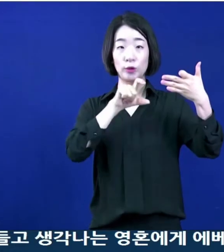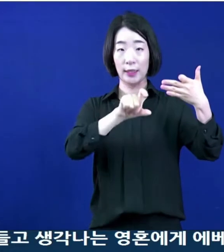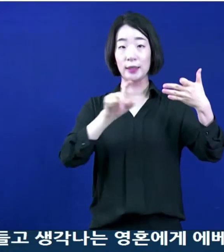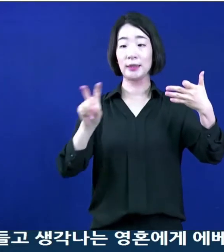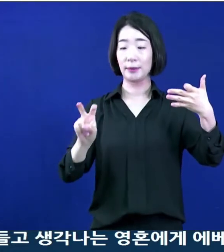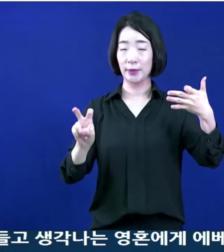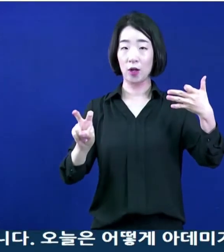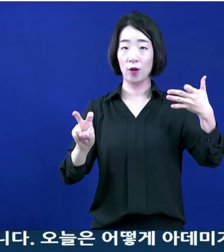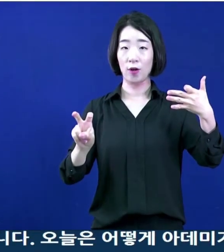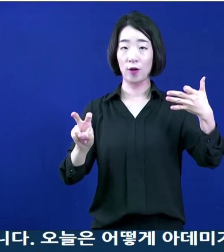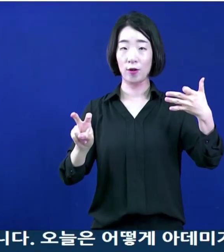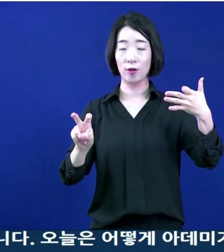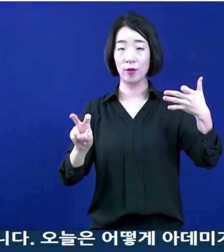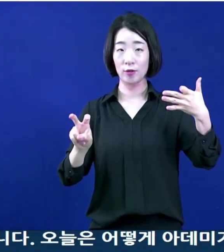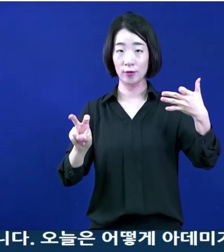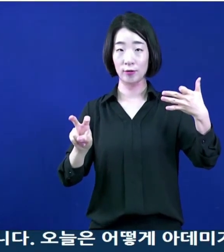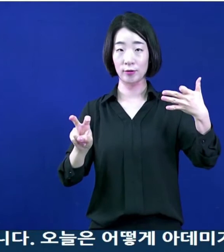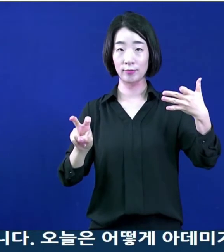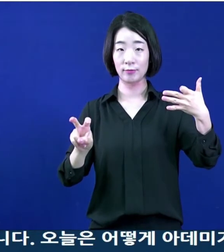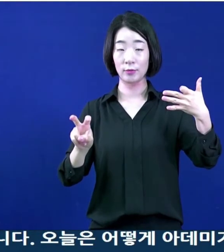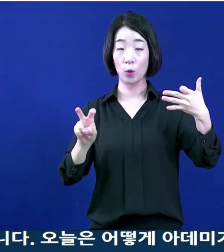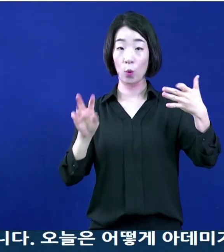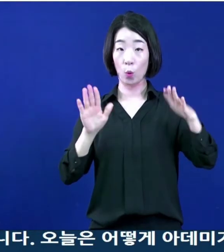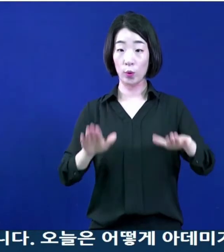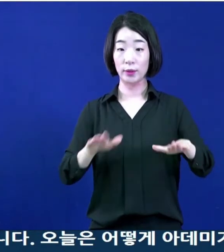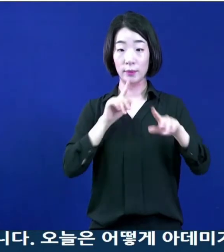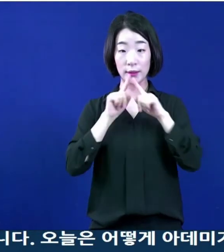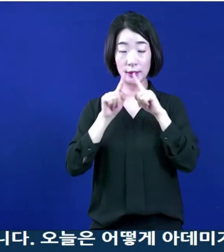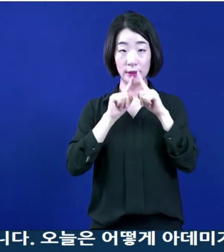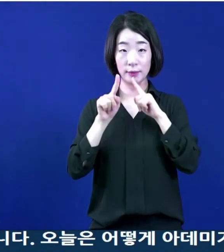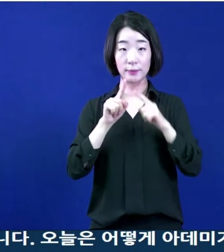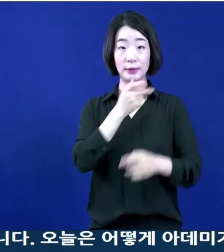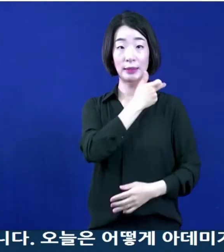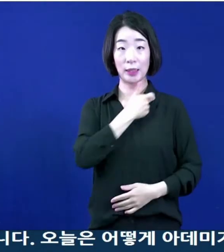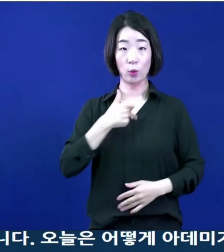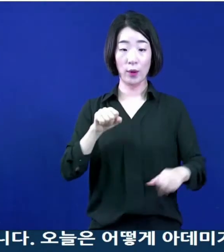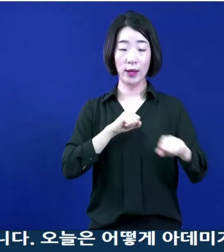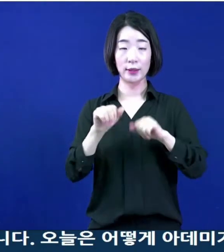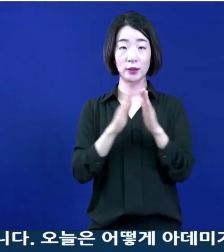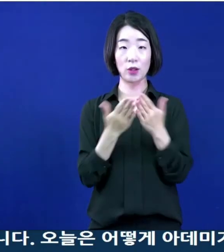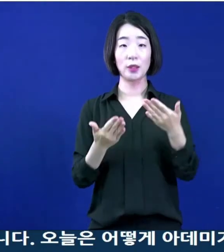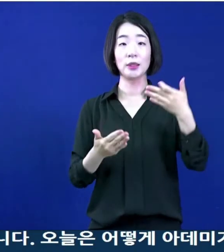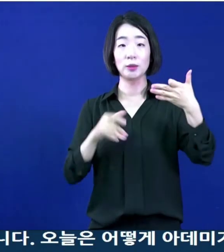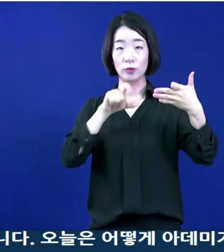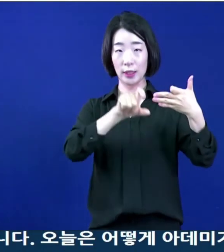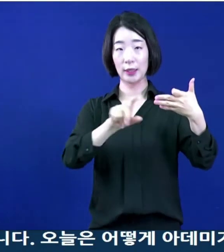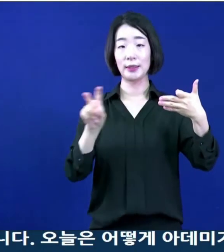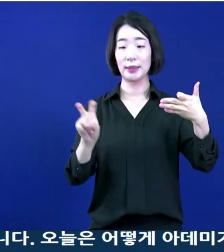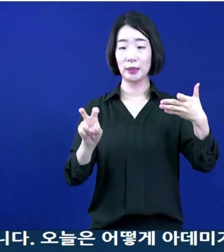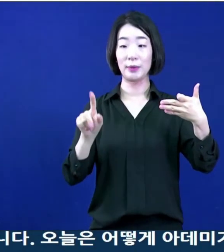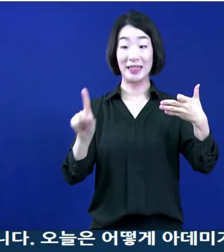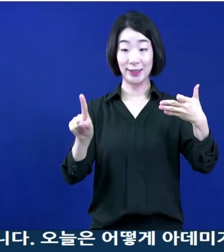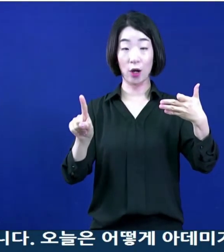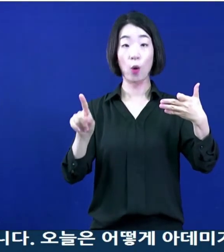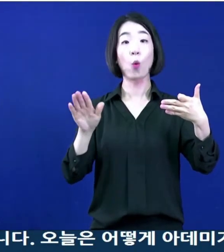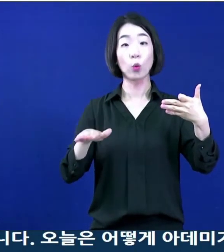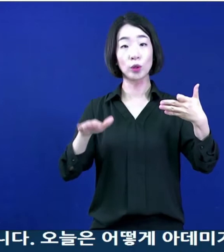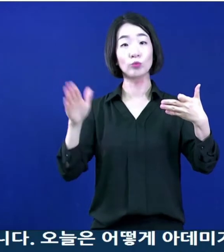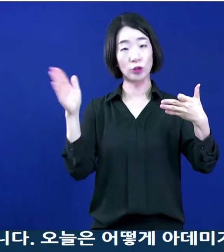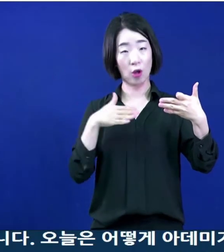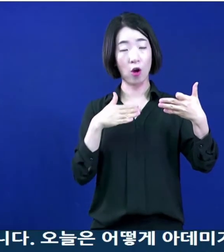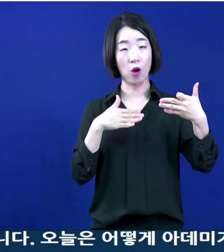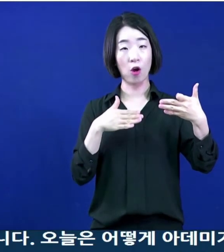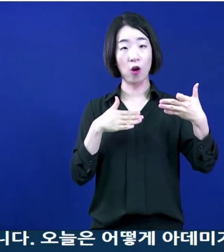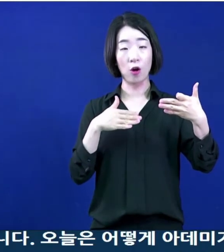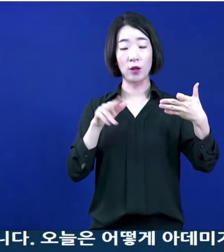본문이 21절부터 시작이 됐죠. 사도행전 19장 21절. 요 21절하고 22절은